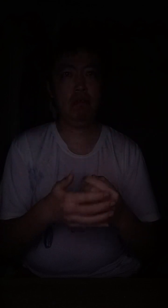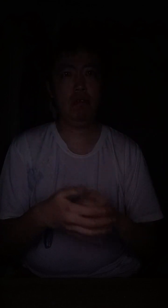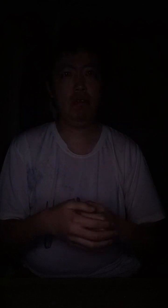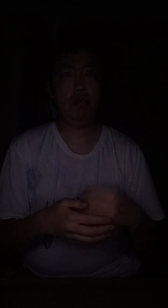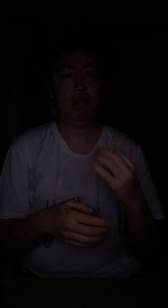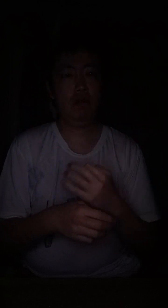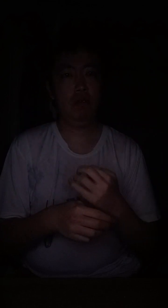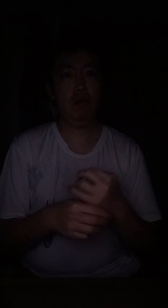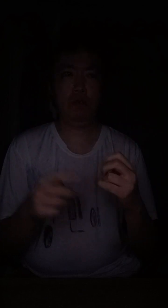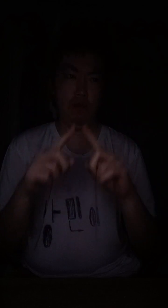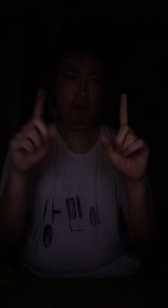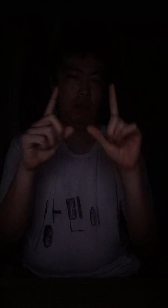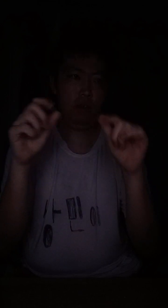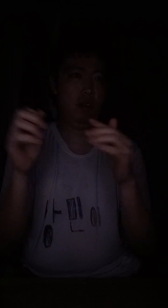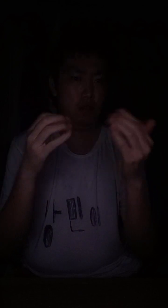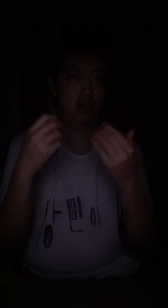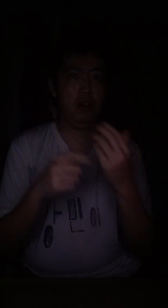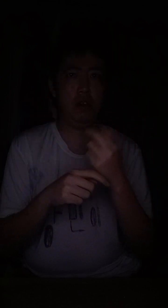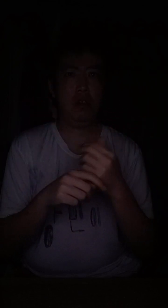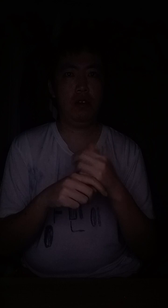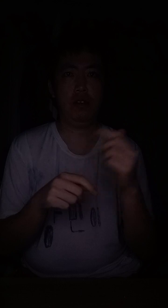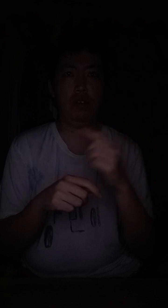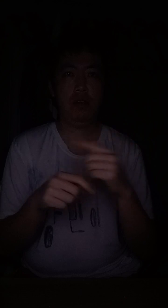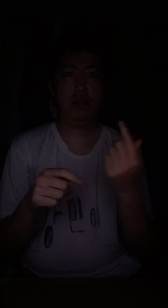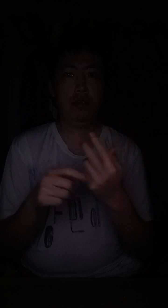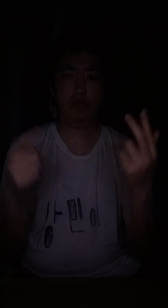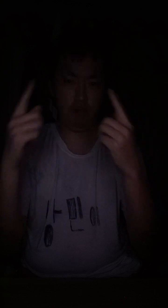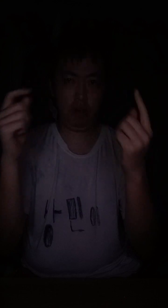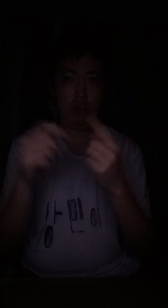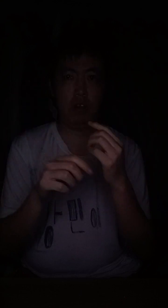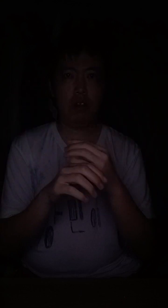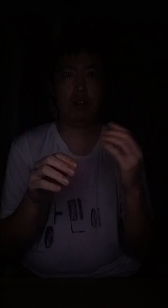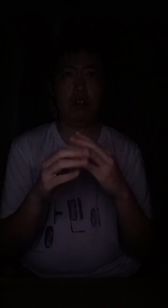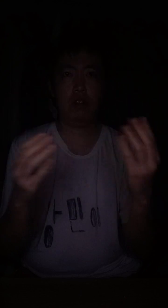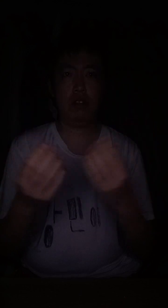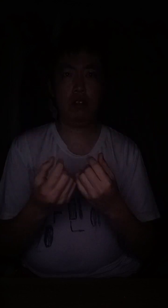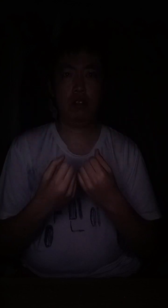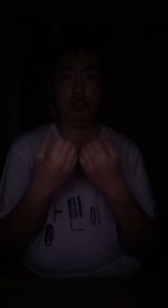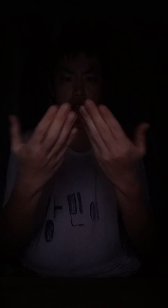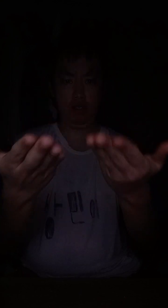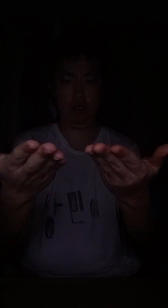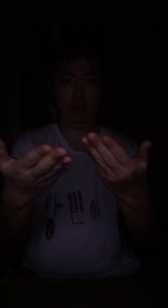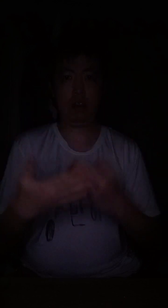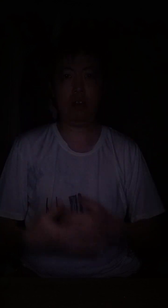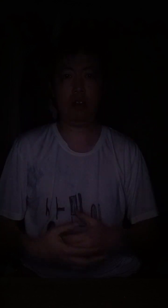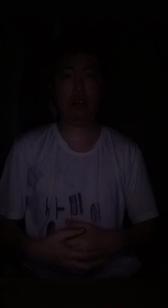그런데 제대로 몰카를 잡아낼까요? 저희 취재진이 실험해봤습니다. 홍현주 기자입니다.